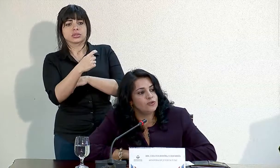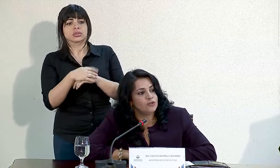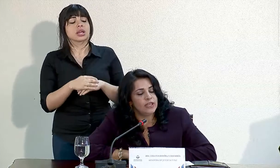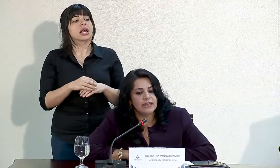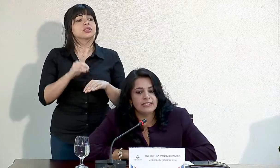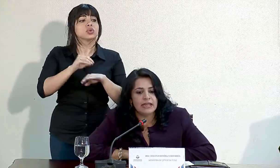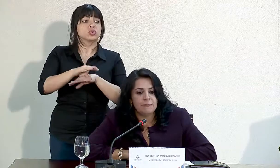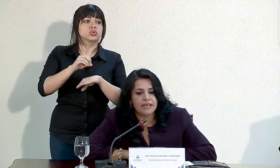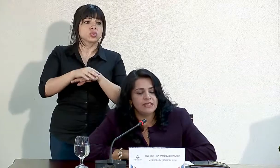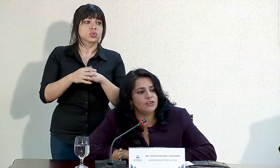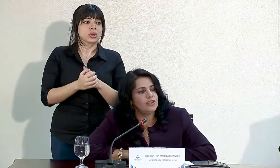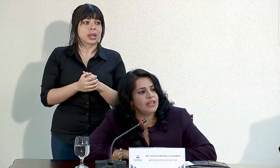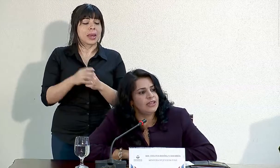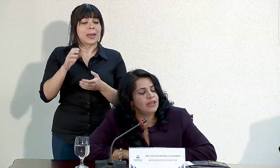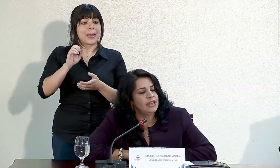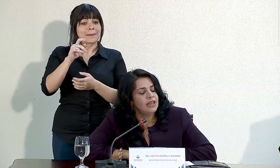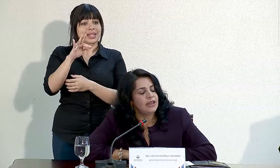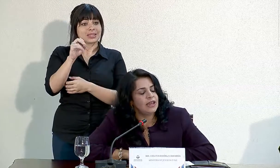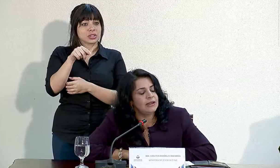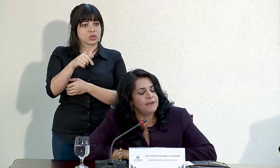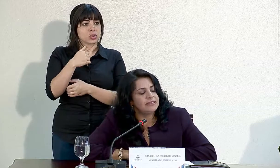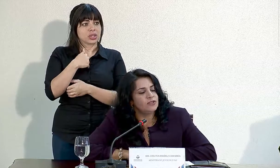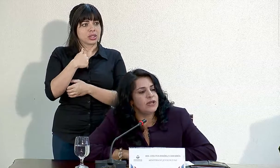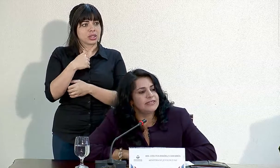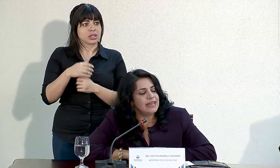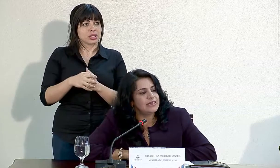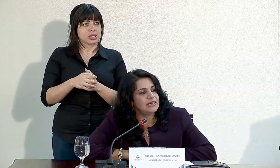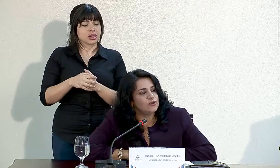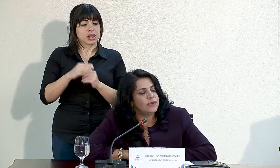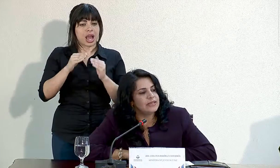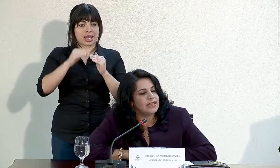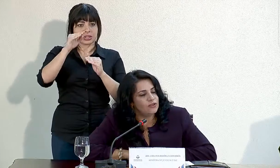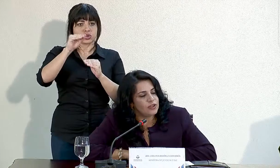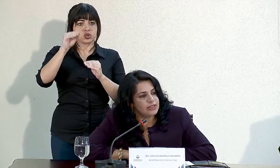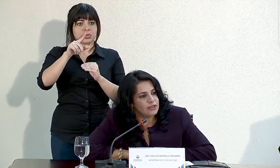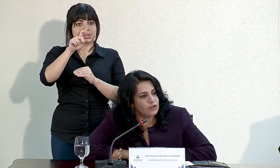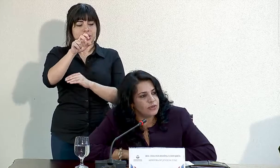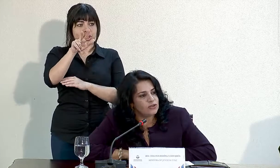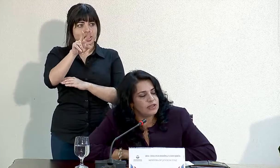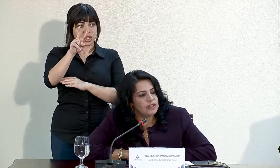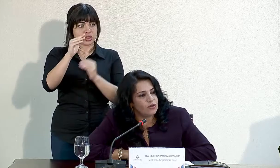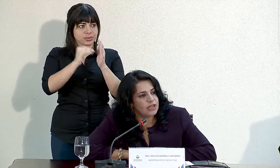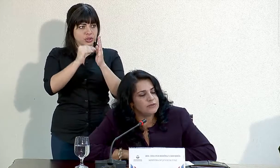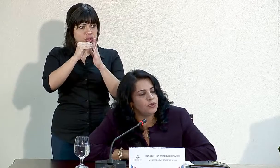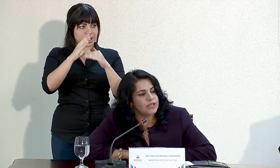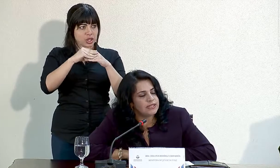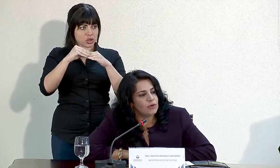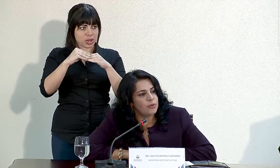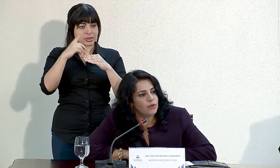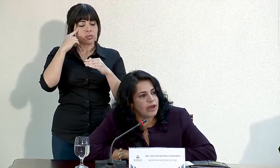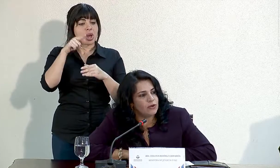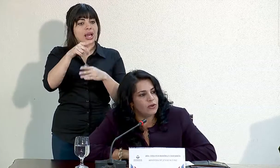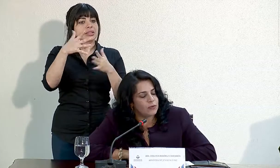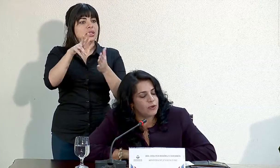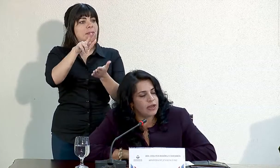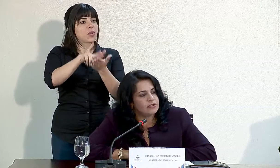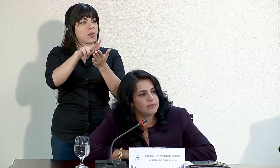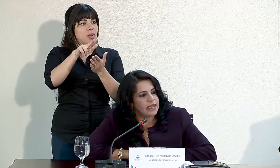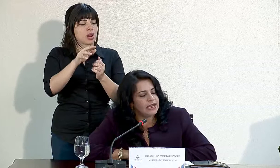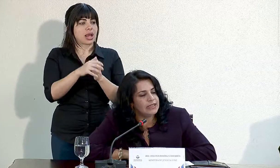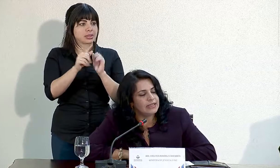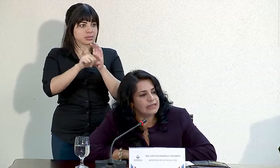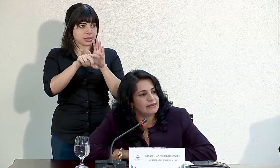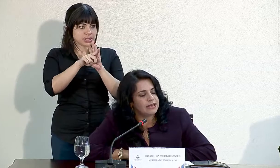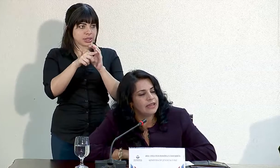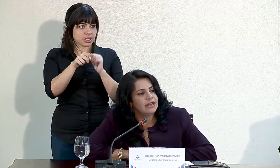las consultorías? El empréstito asciende a la suma de 132 millones de dólares porque así lo aprobó la